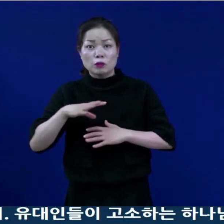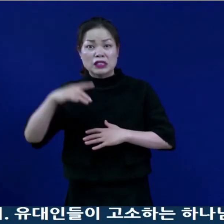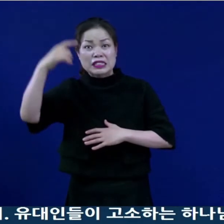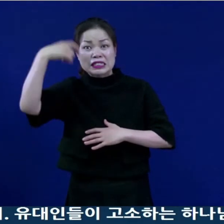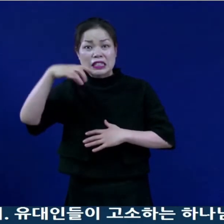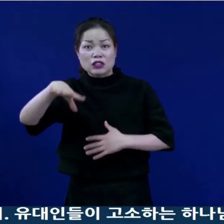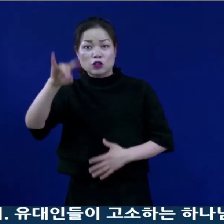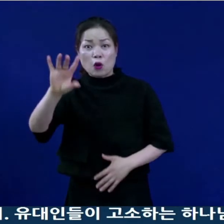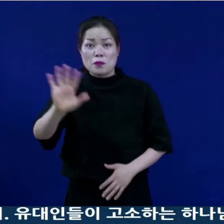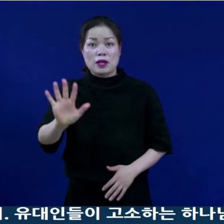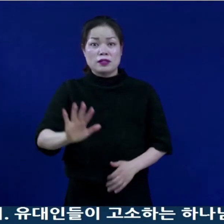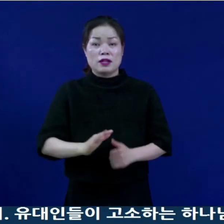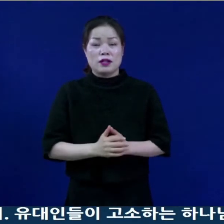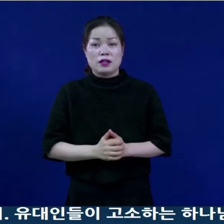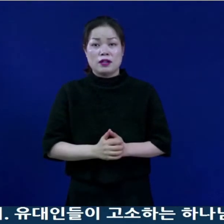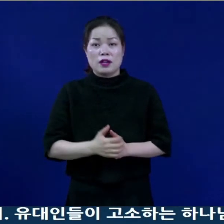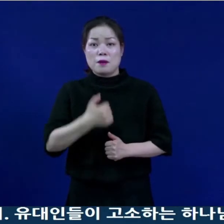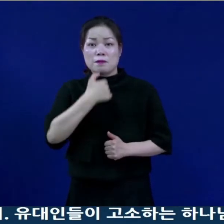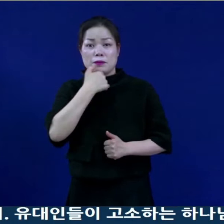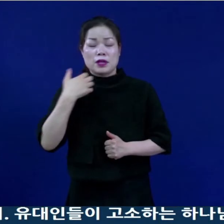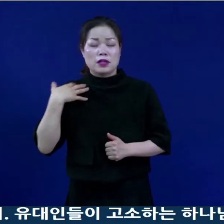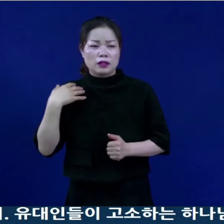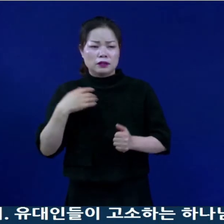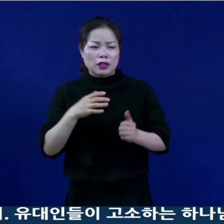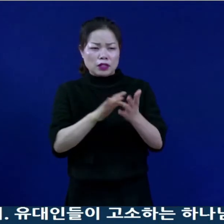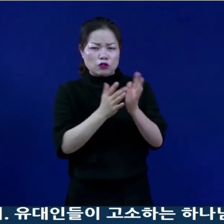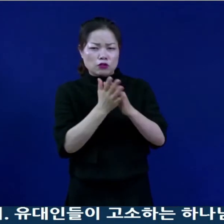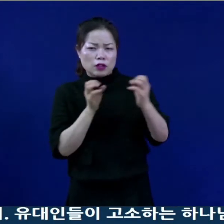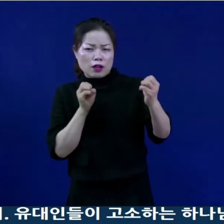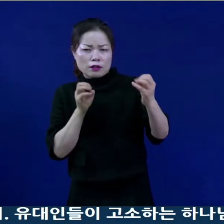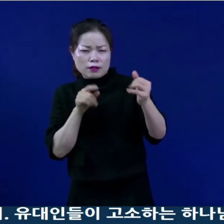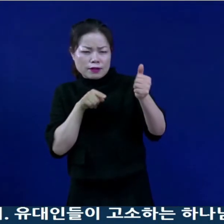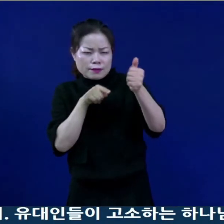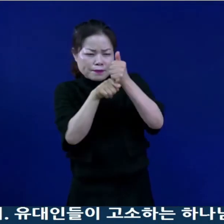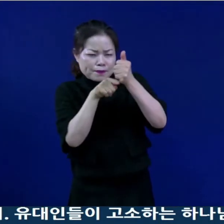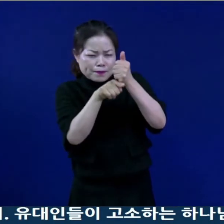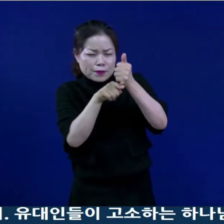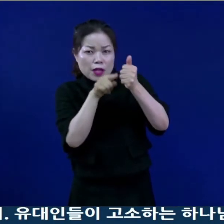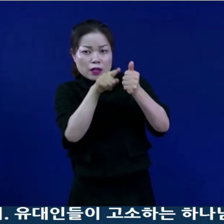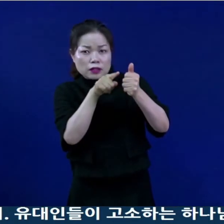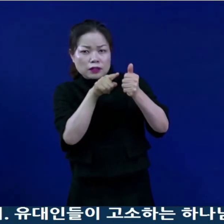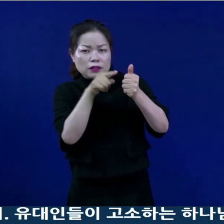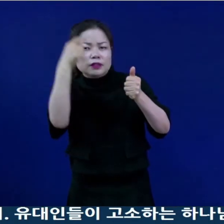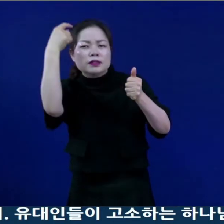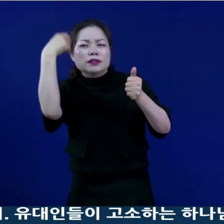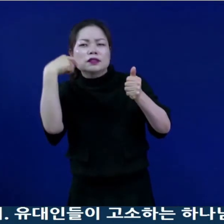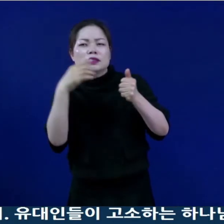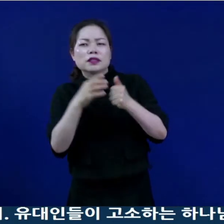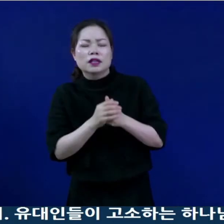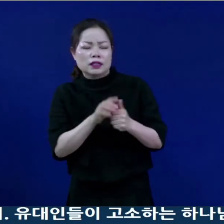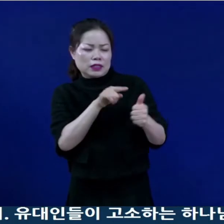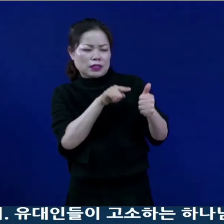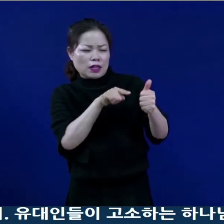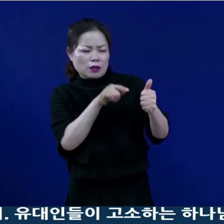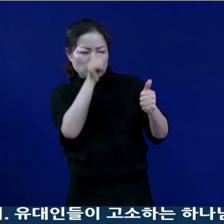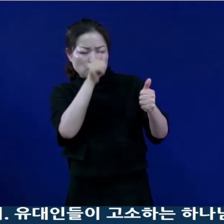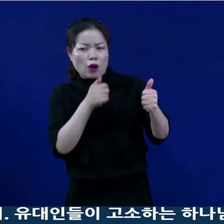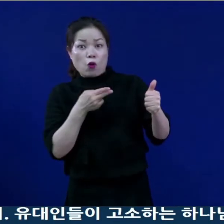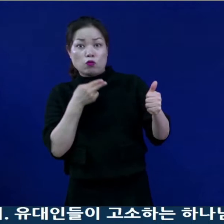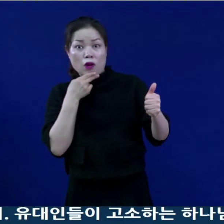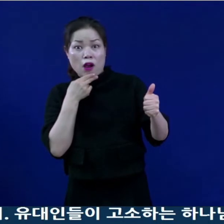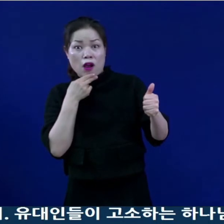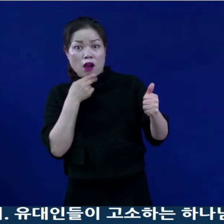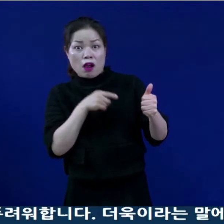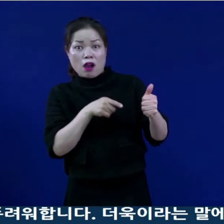뜻이죠. 빌라도가 신문 과정에서, 예수님의 신문 과정에서 느낀 것은 이 사람이 죄가 없구나,